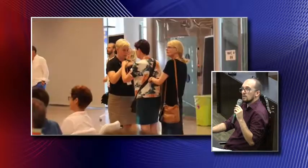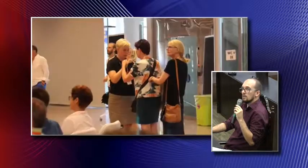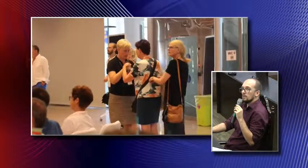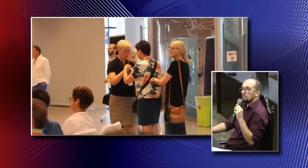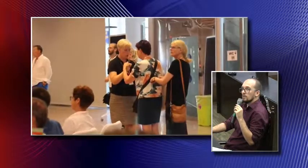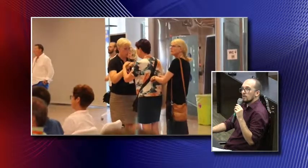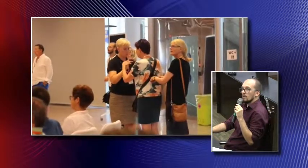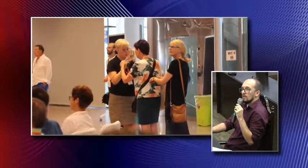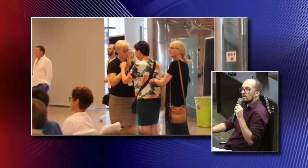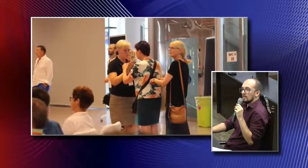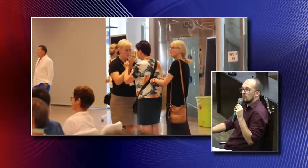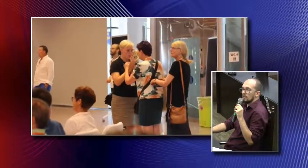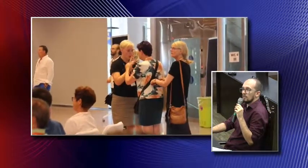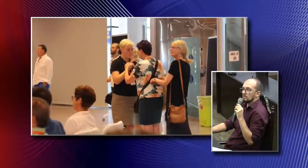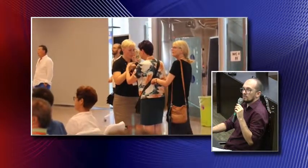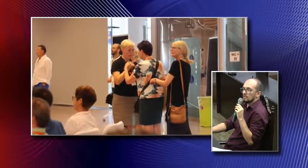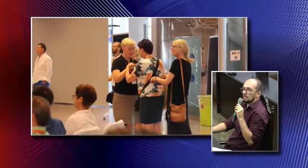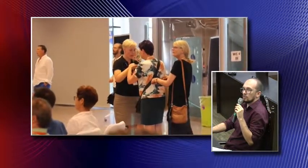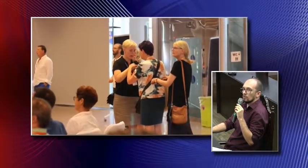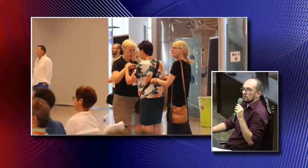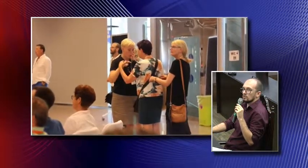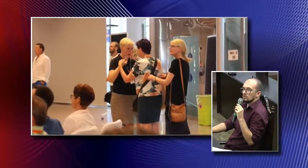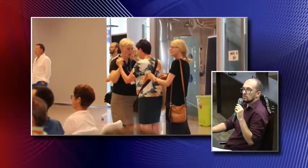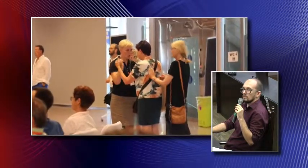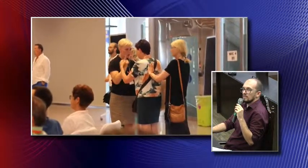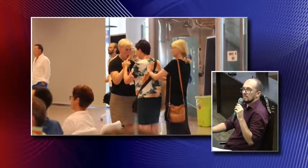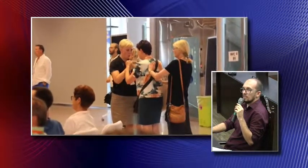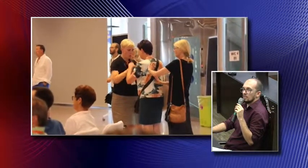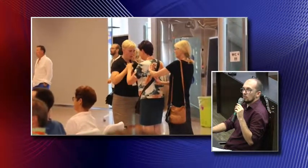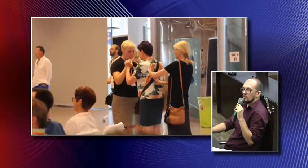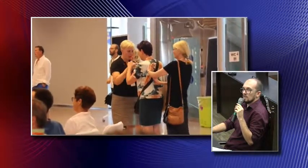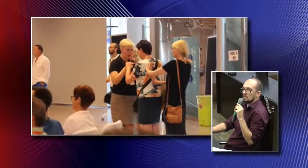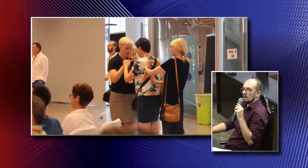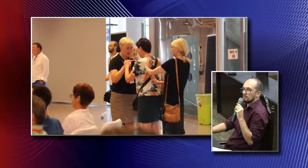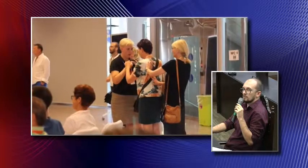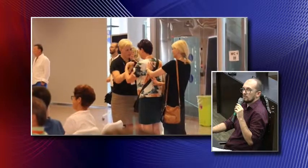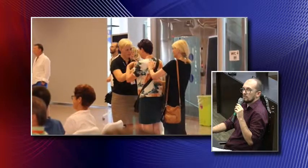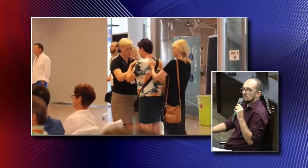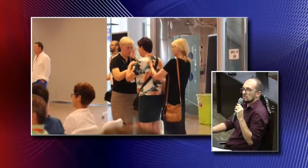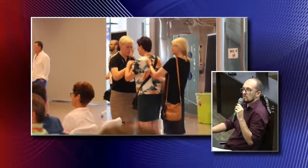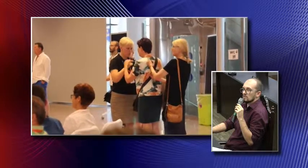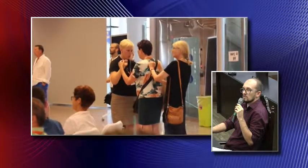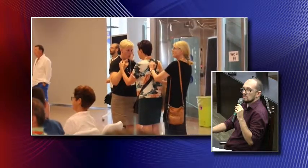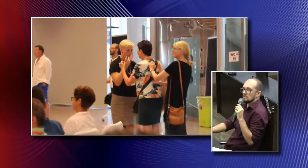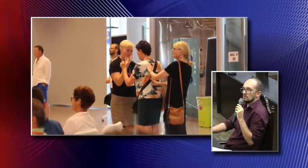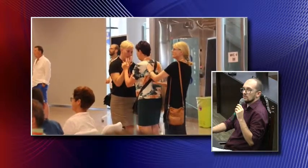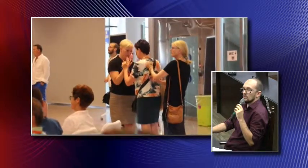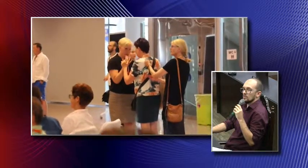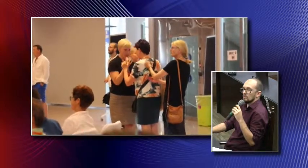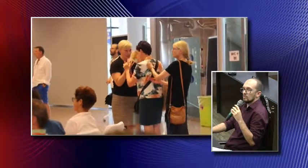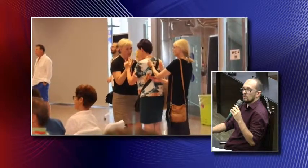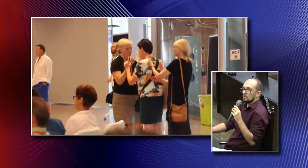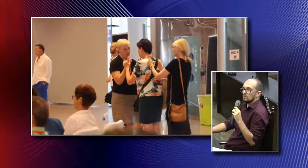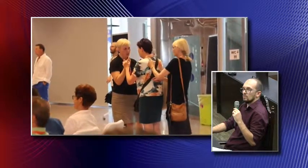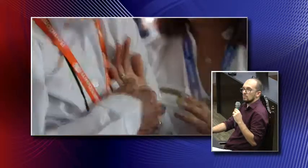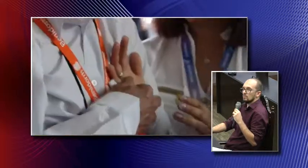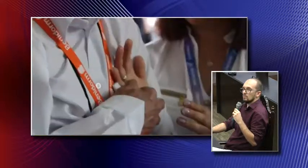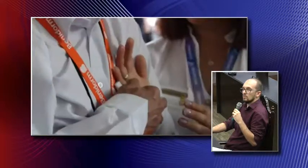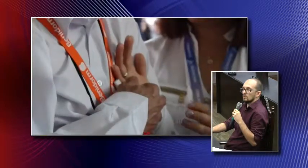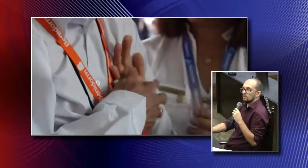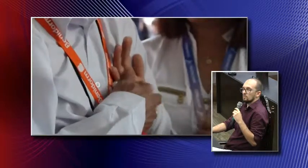país. Equipamentos também tecnológicos, e ali comunicação áptica nas costas.